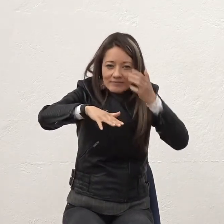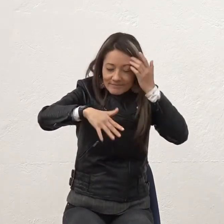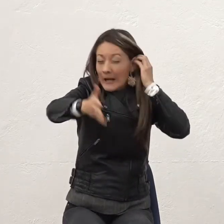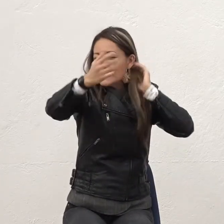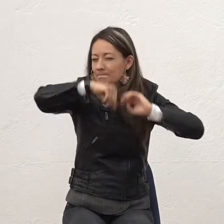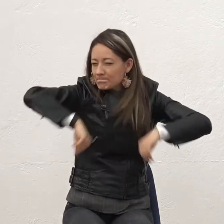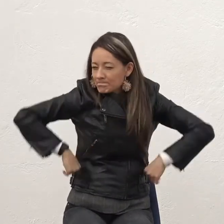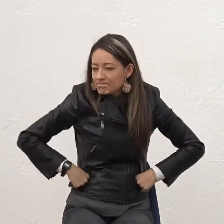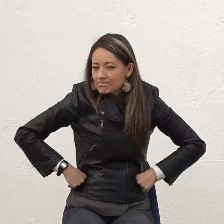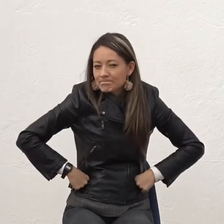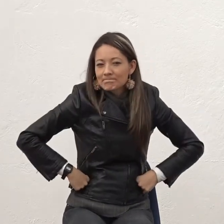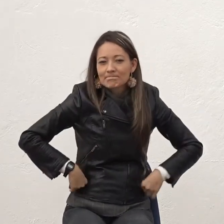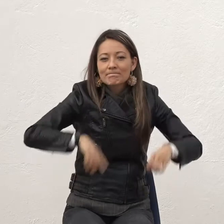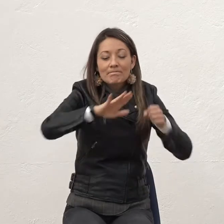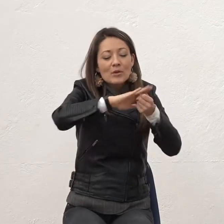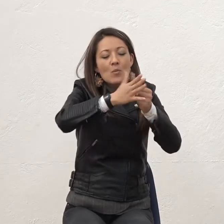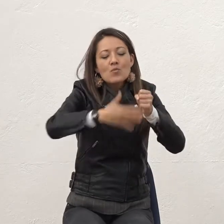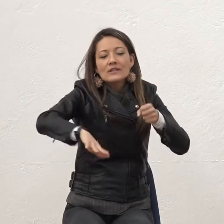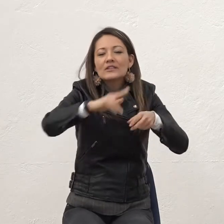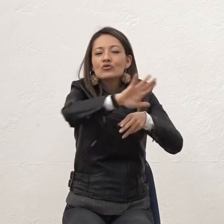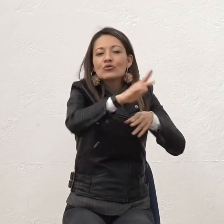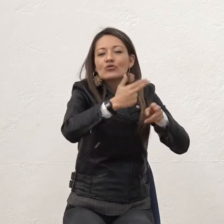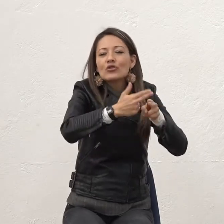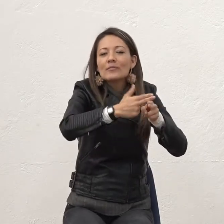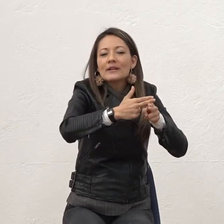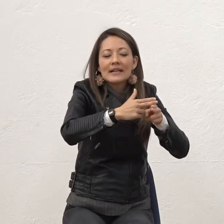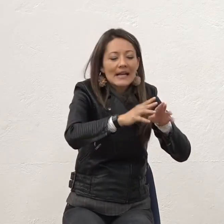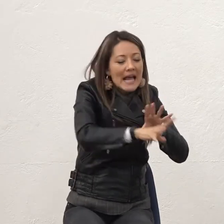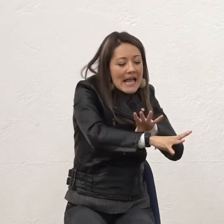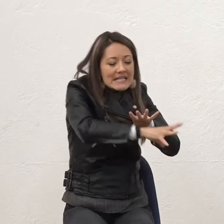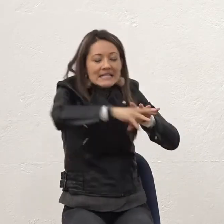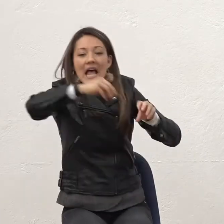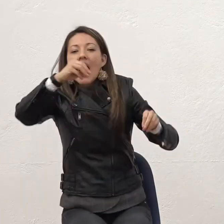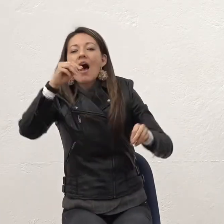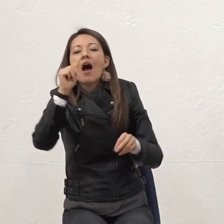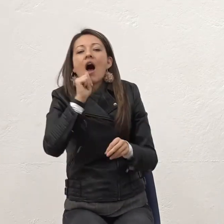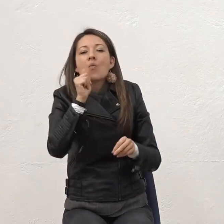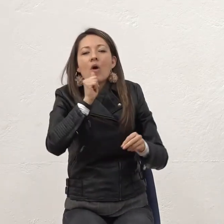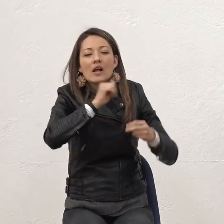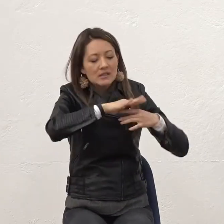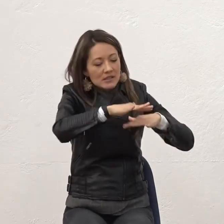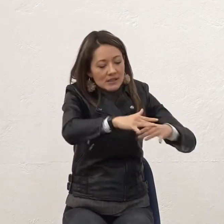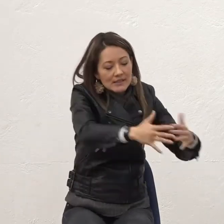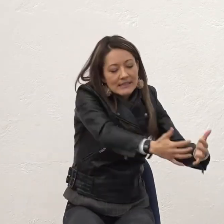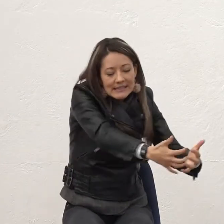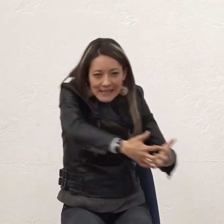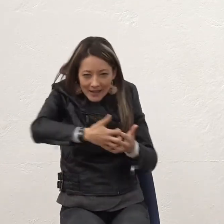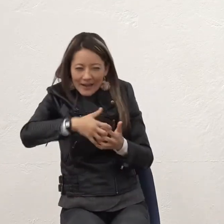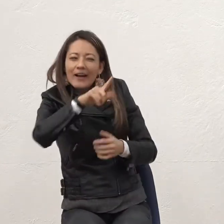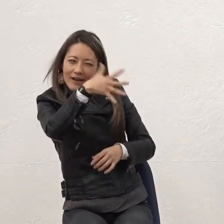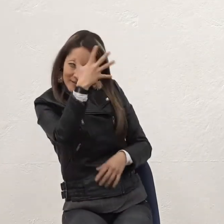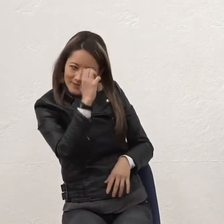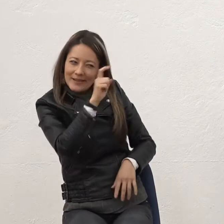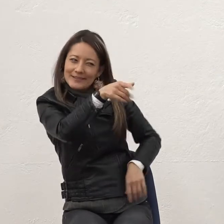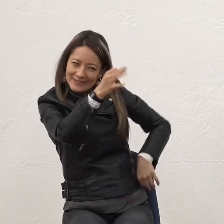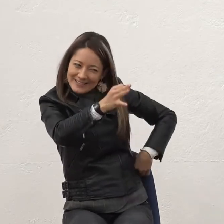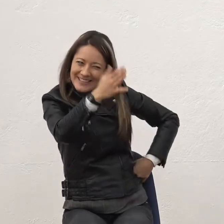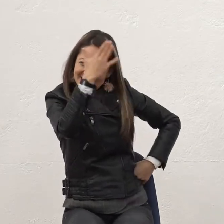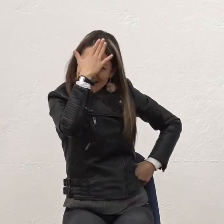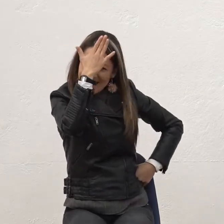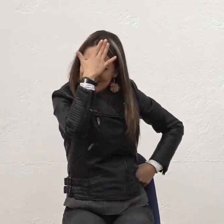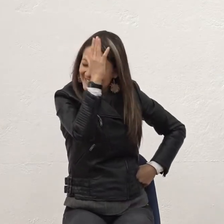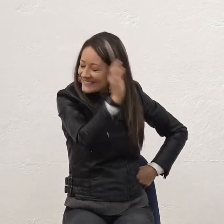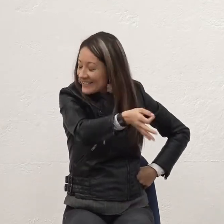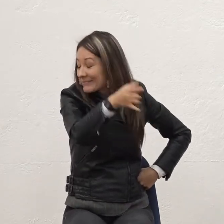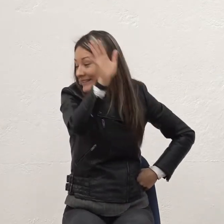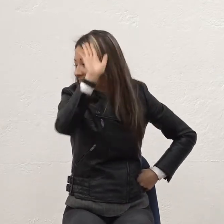acá. Pero el nombre de Moisés es sacado de las aguas. Sí, yo sé que Dani siempre sale